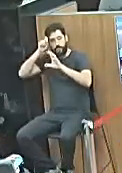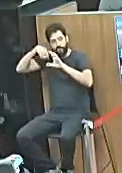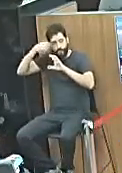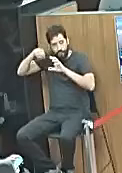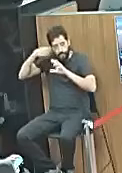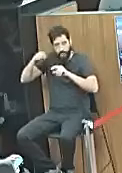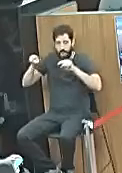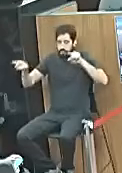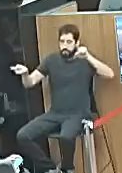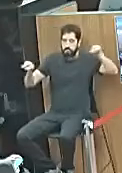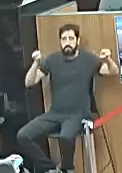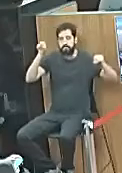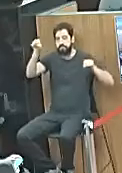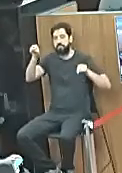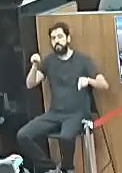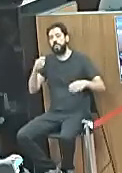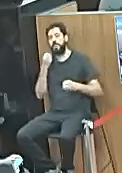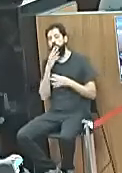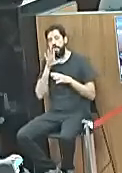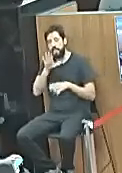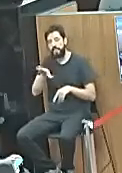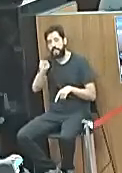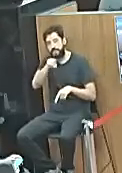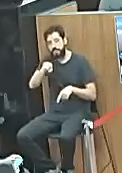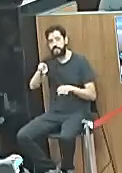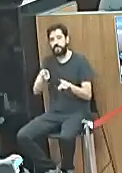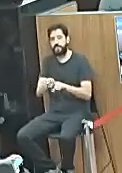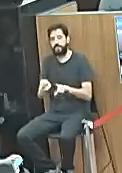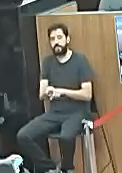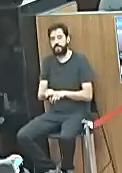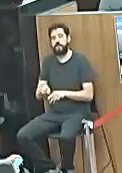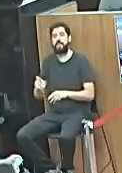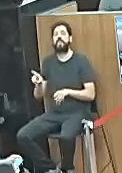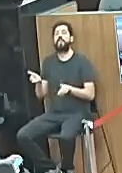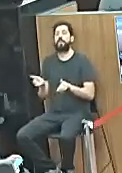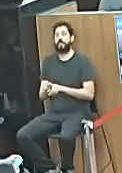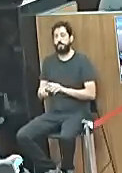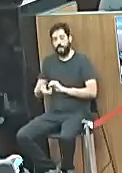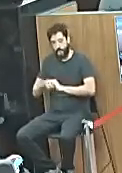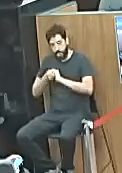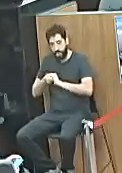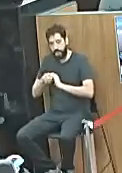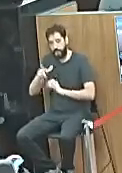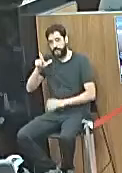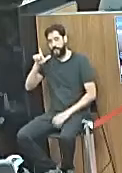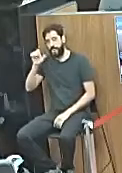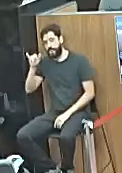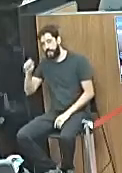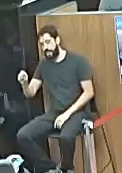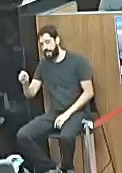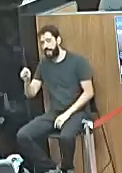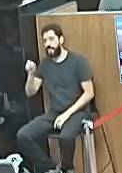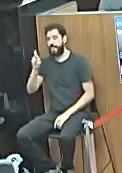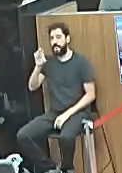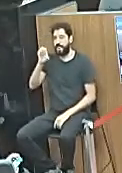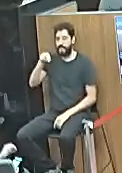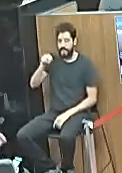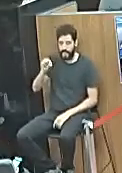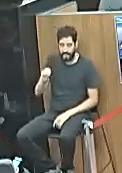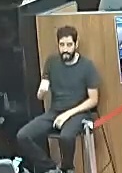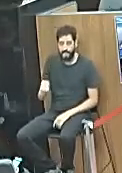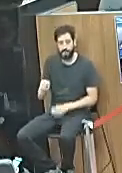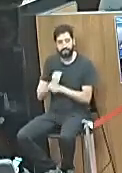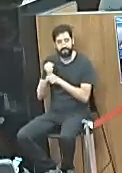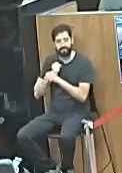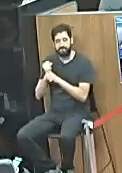e tão boa tarde pra vocês também cumprimento ali a léia estou vendo renato de tantos anos